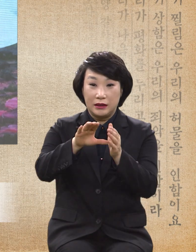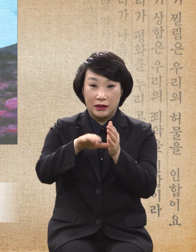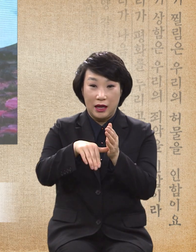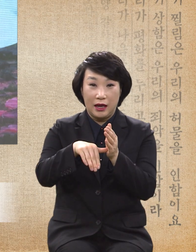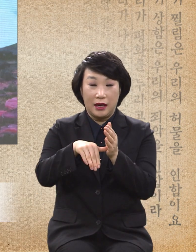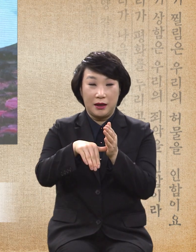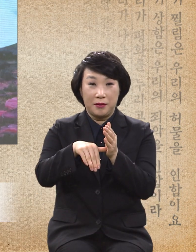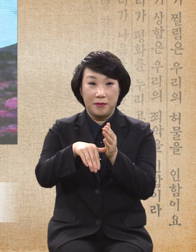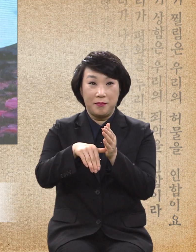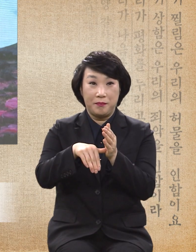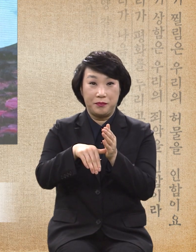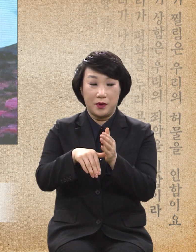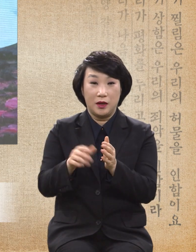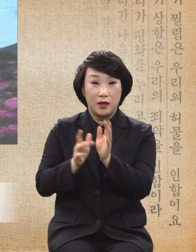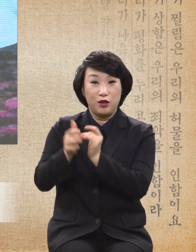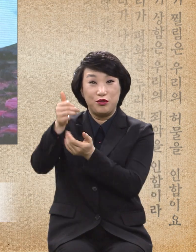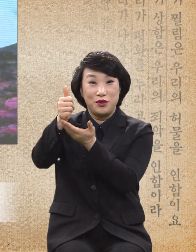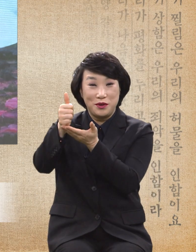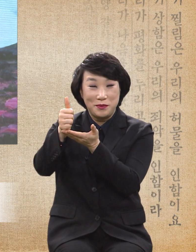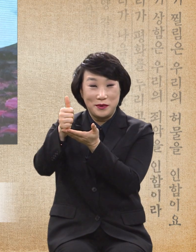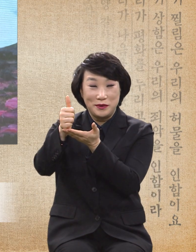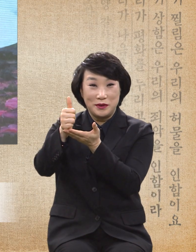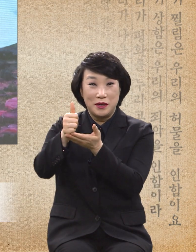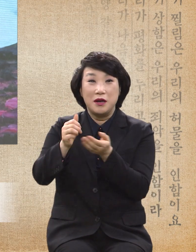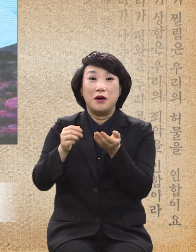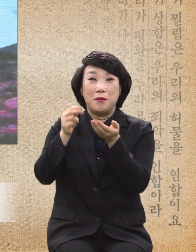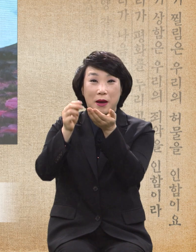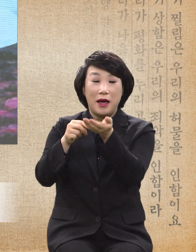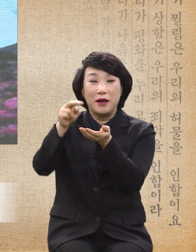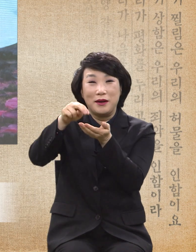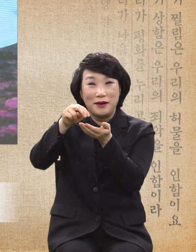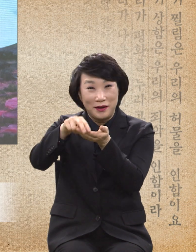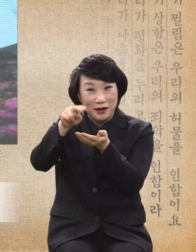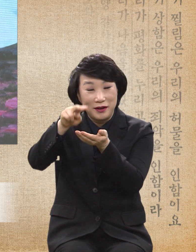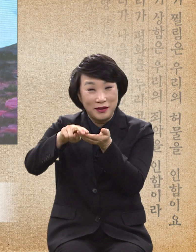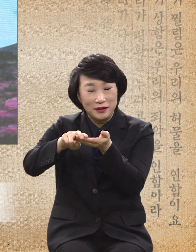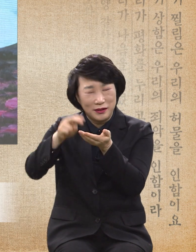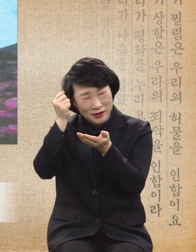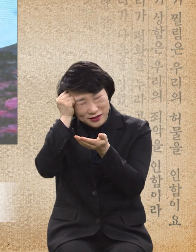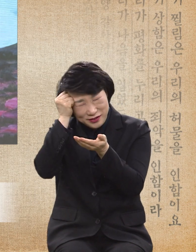그때 주님은 배에서 주무셔요.